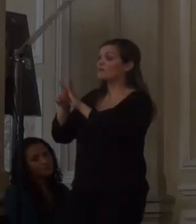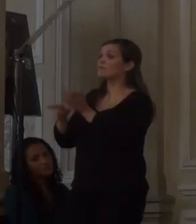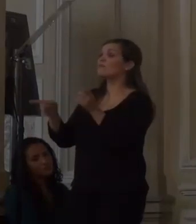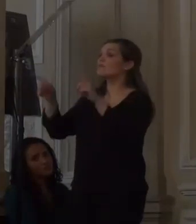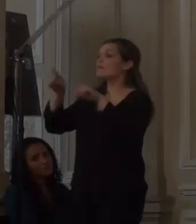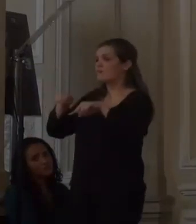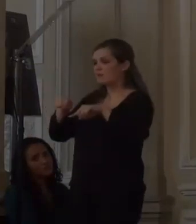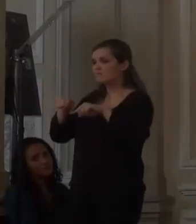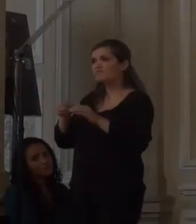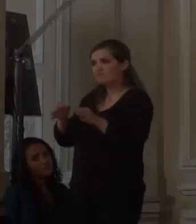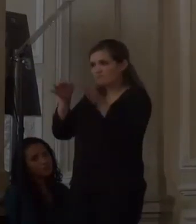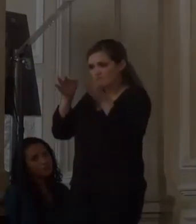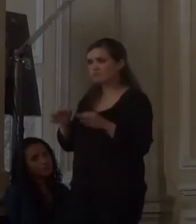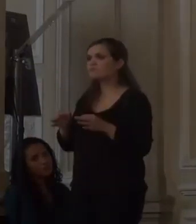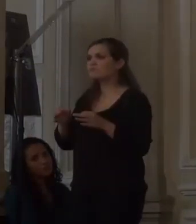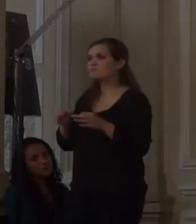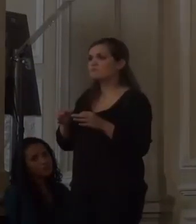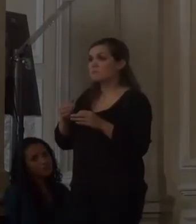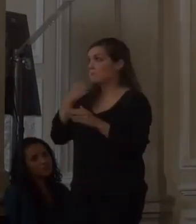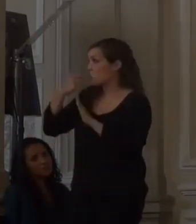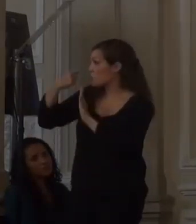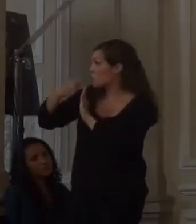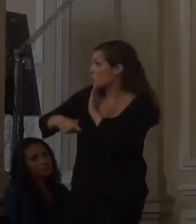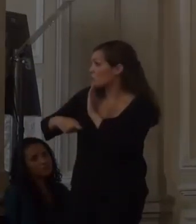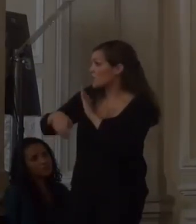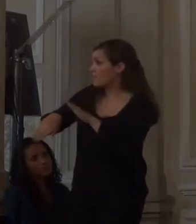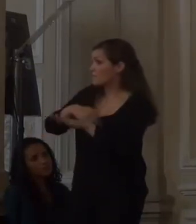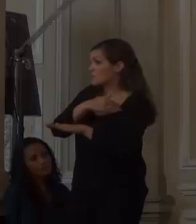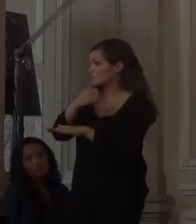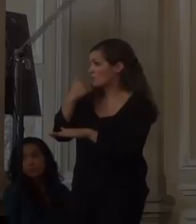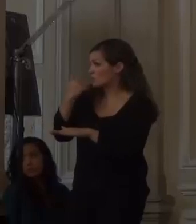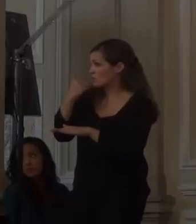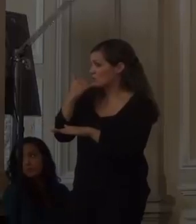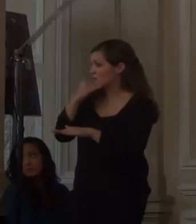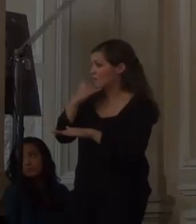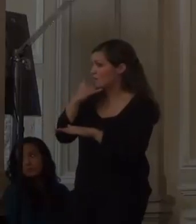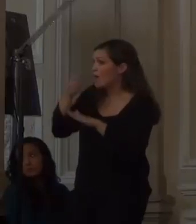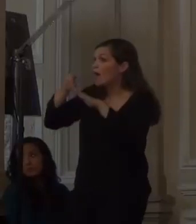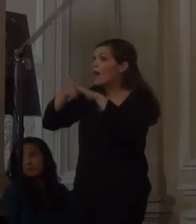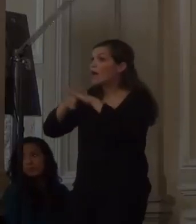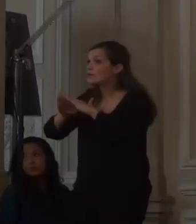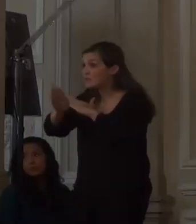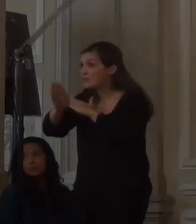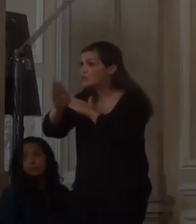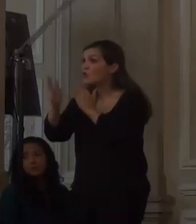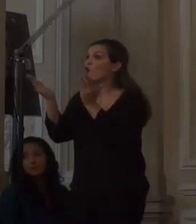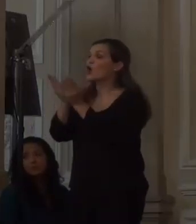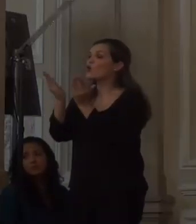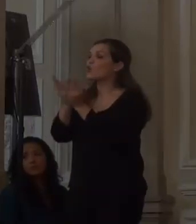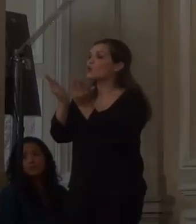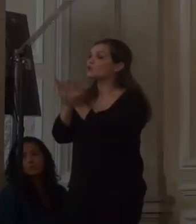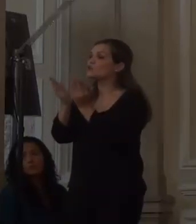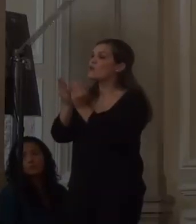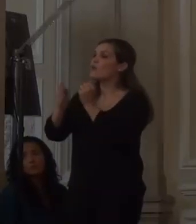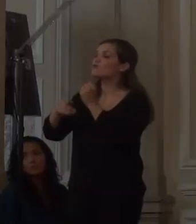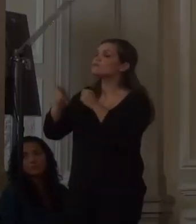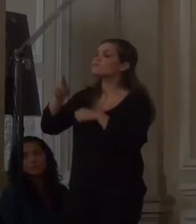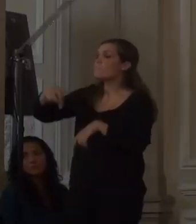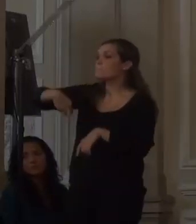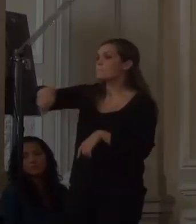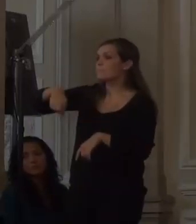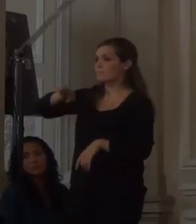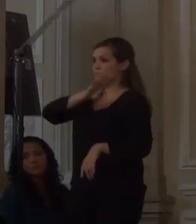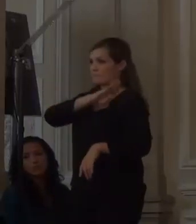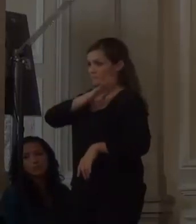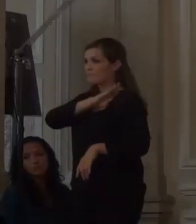acceso, y me corregirá la señora ministra si no es así, el acceso a la educación básica y media, y